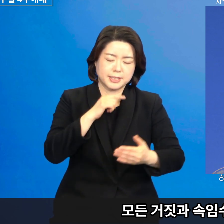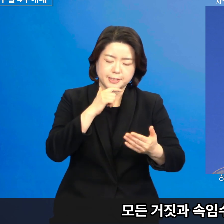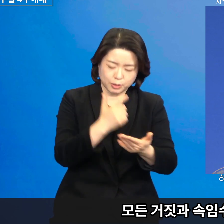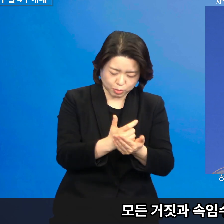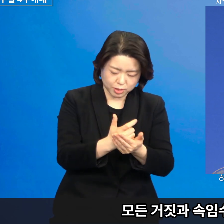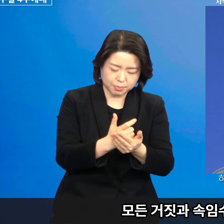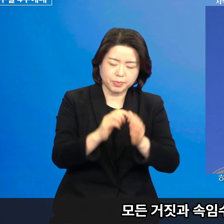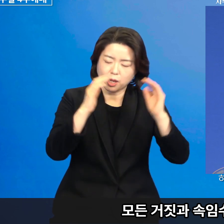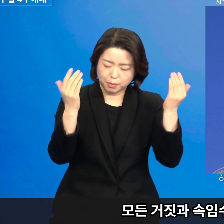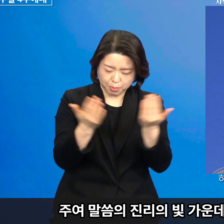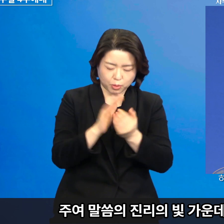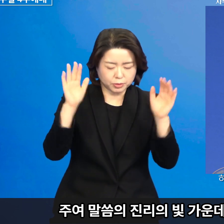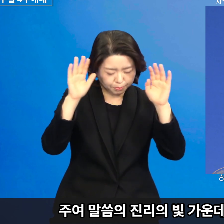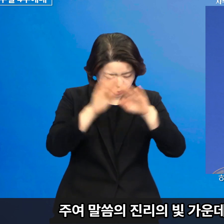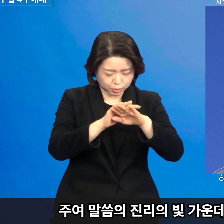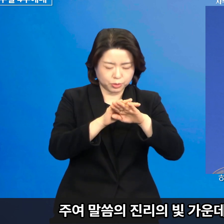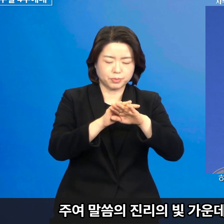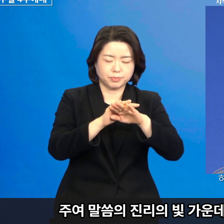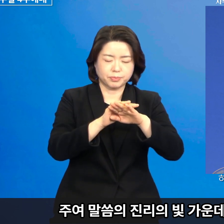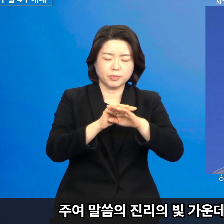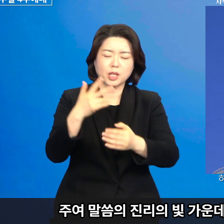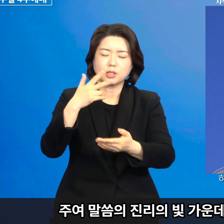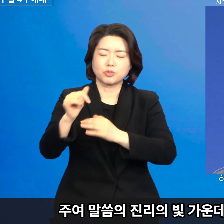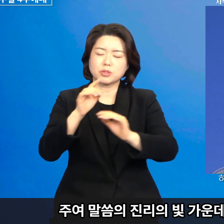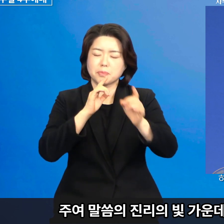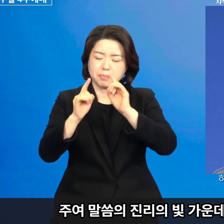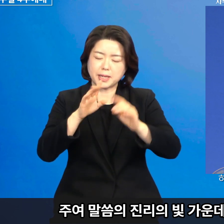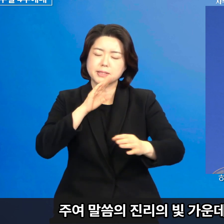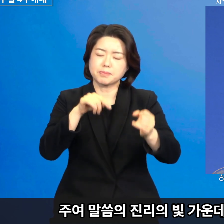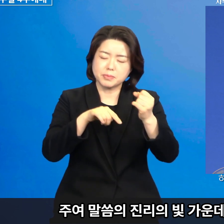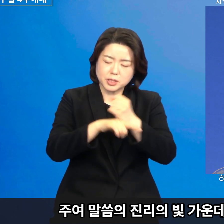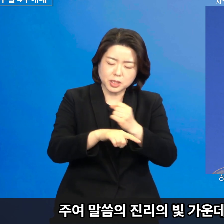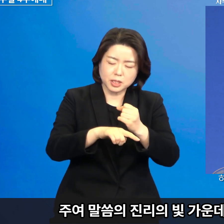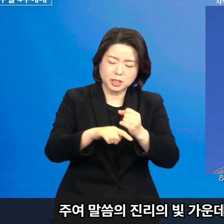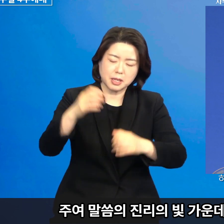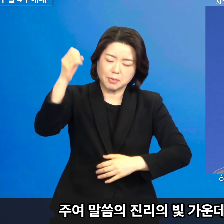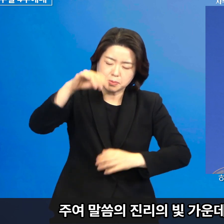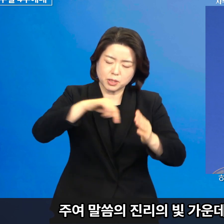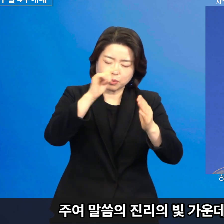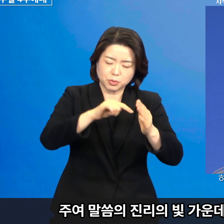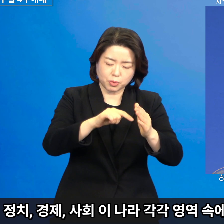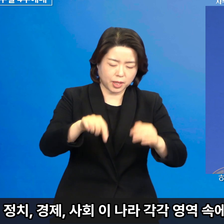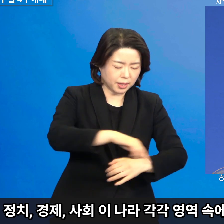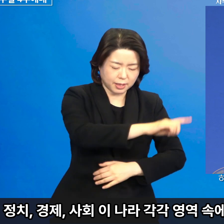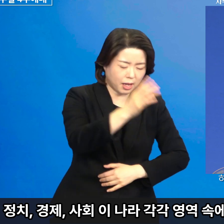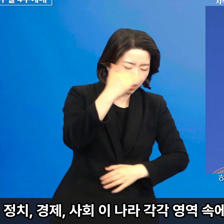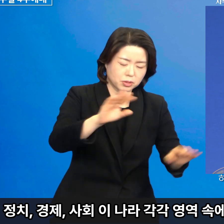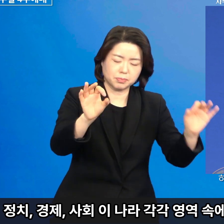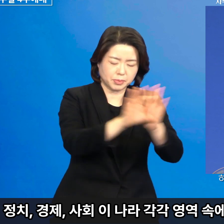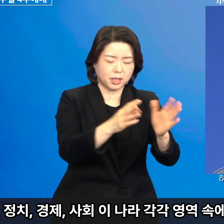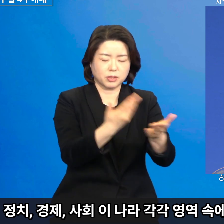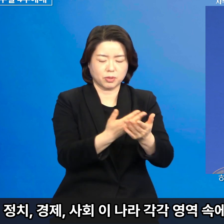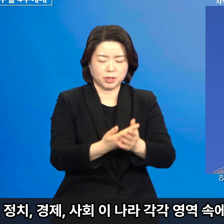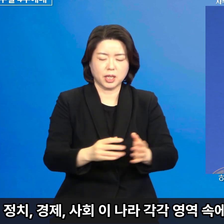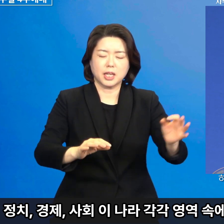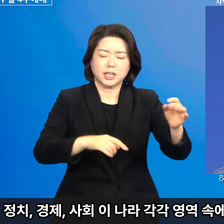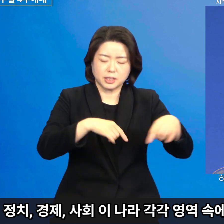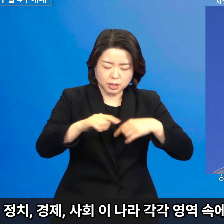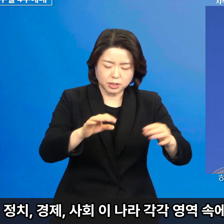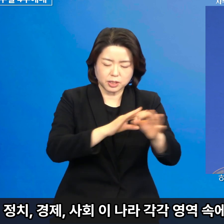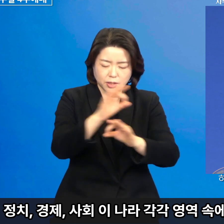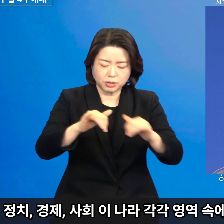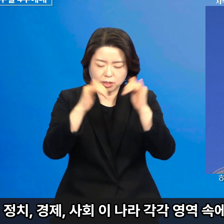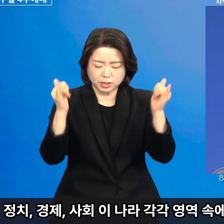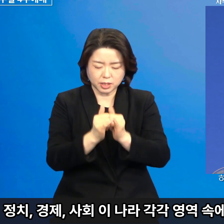속임수와 모든 어둠이 주여 말씀의 진리의 빛 가운데 사라지게 하여 주시옵시고 정치, 경제, 사회 이 나라 각각